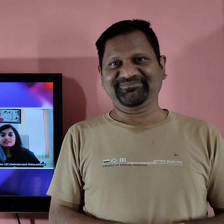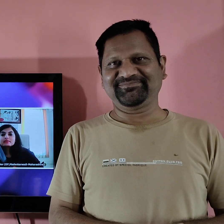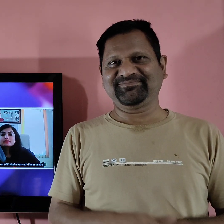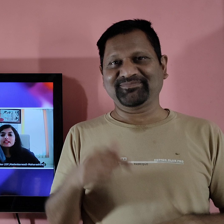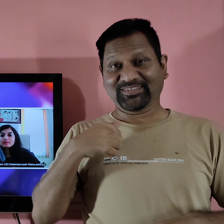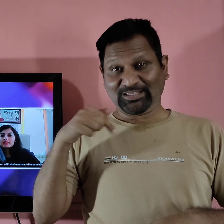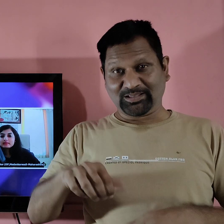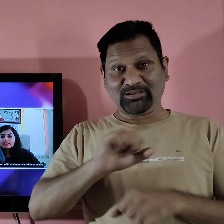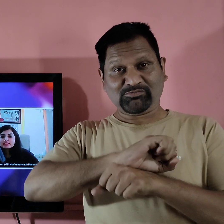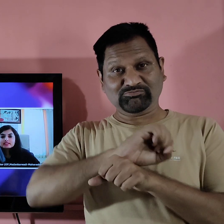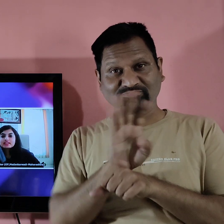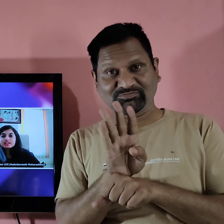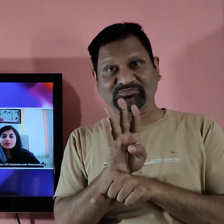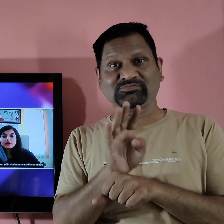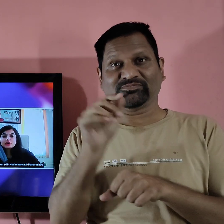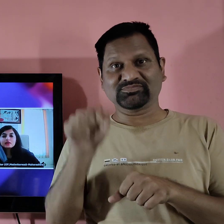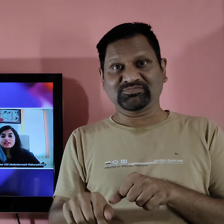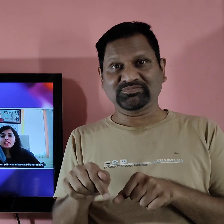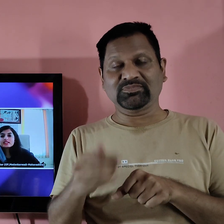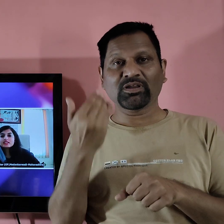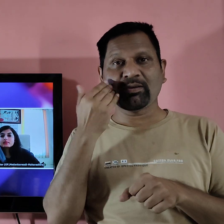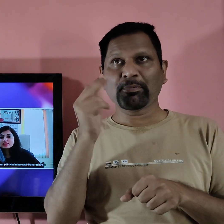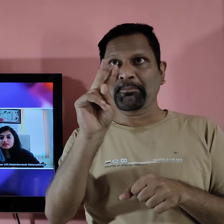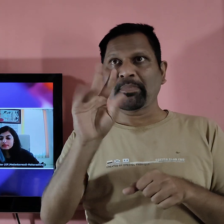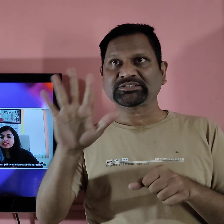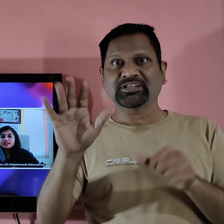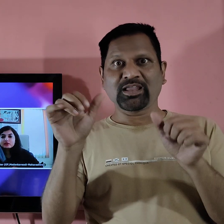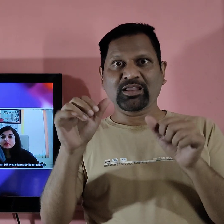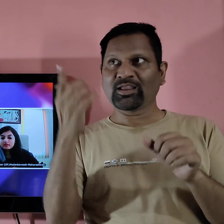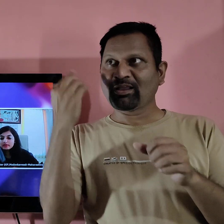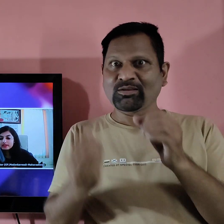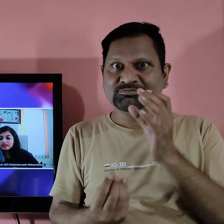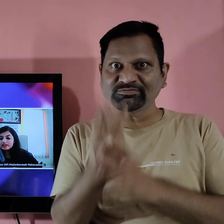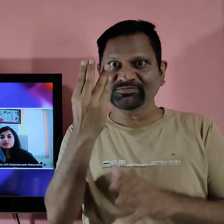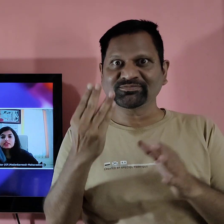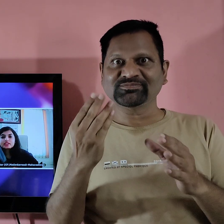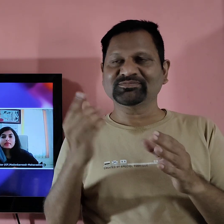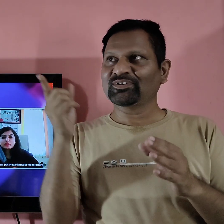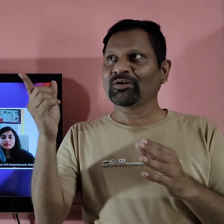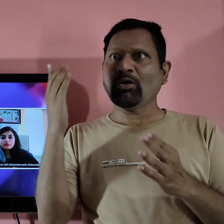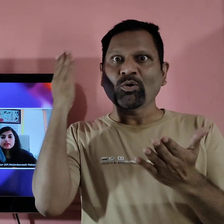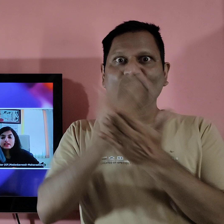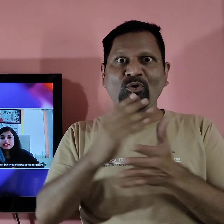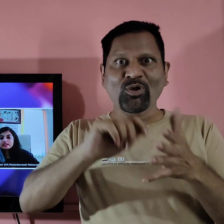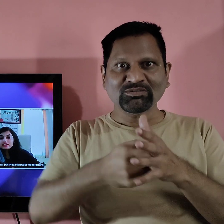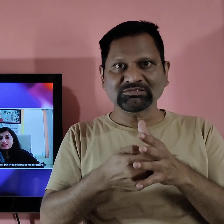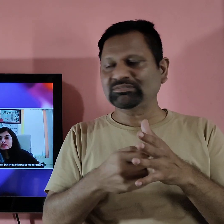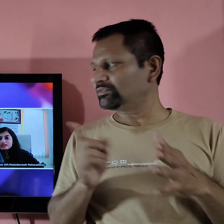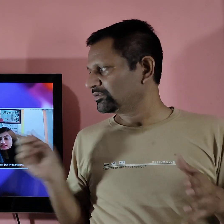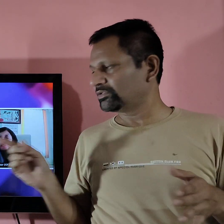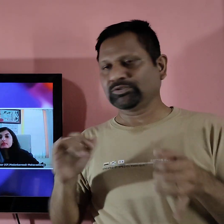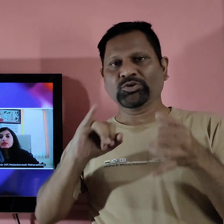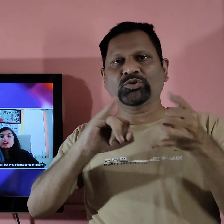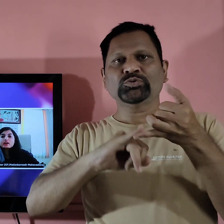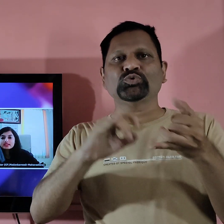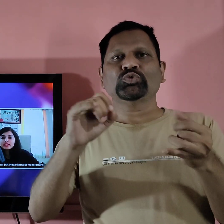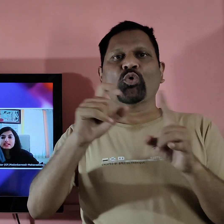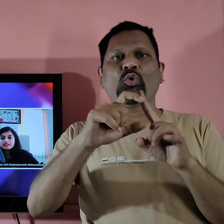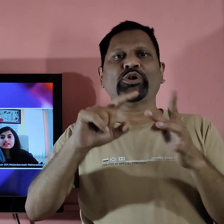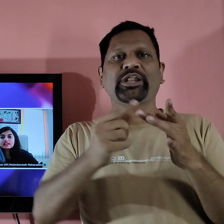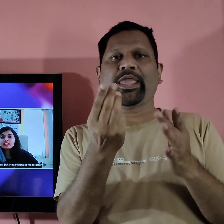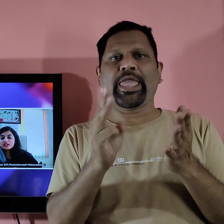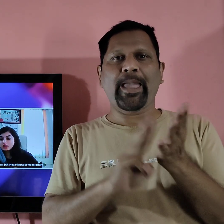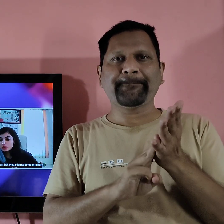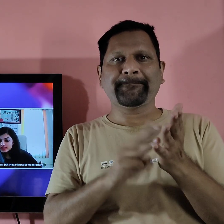हमने कोरोना का जब से अपने 25 तारीख को लॉकडाउन किया, उसके बाद 26 तारीख को ही हमने सोडियम हाइपोक्लोराइड की से